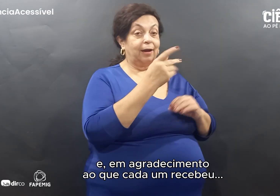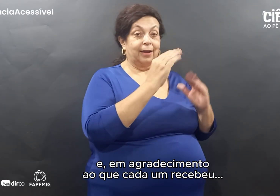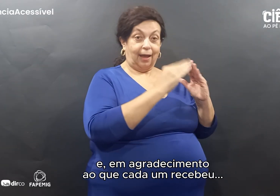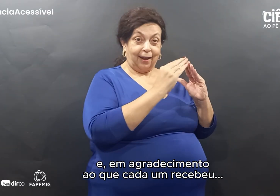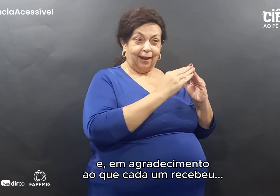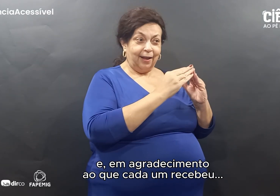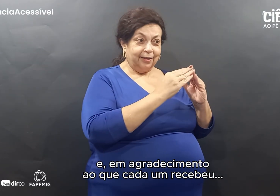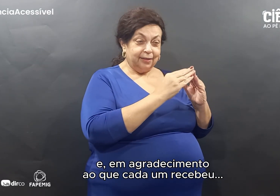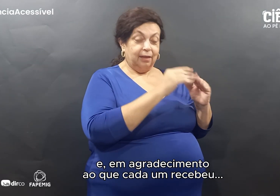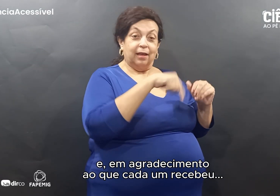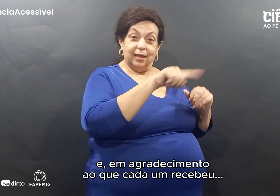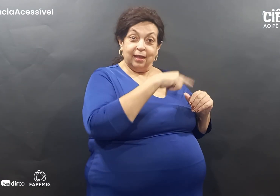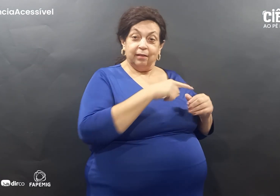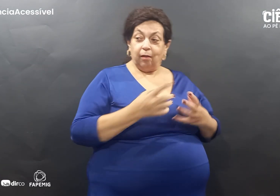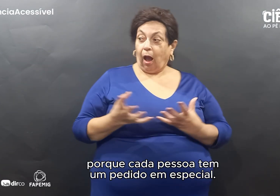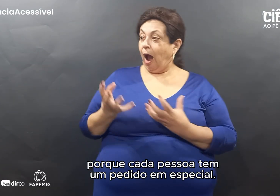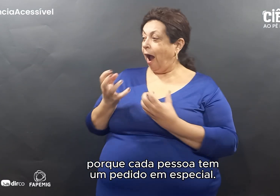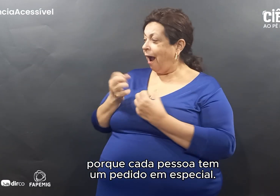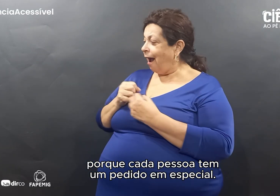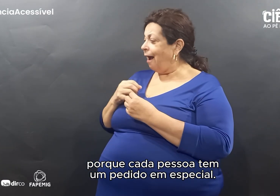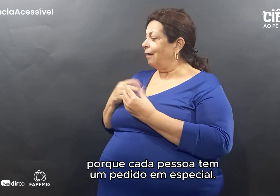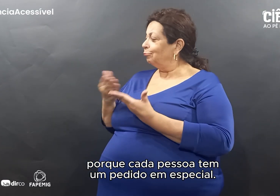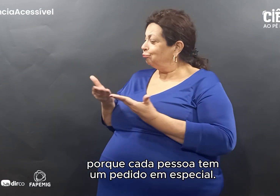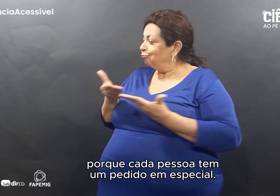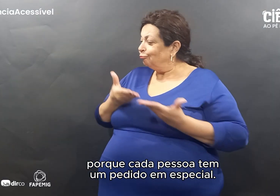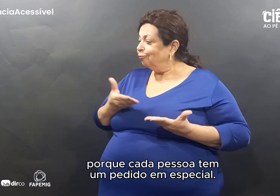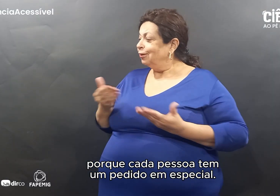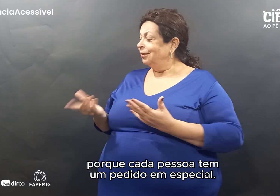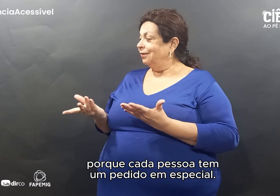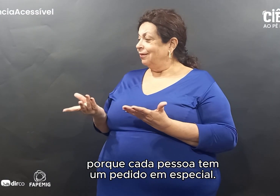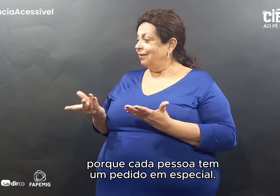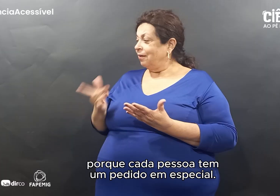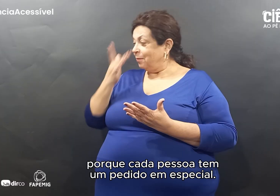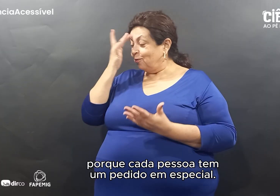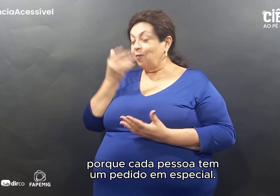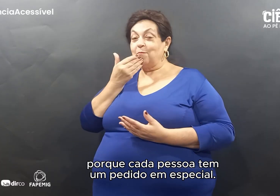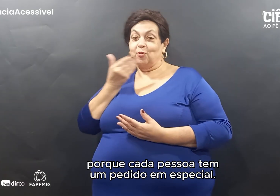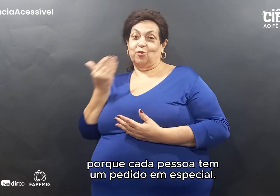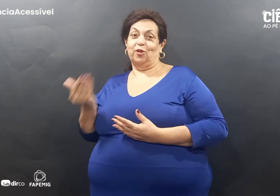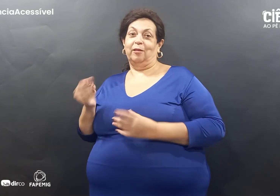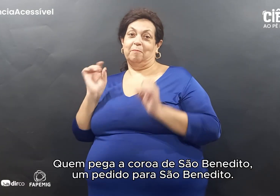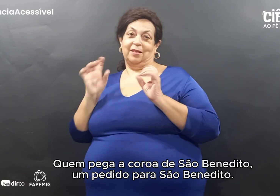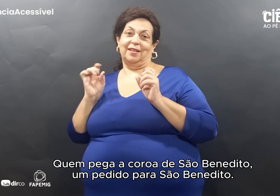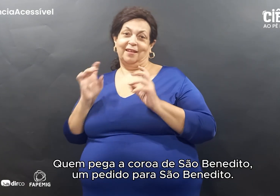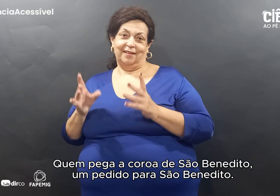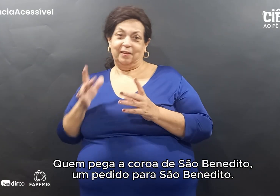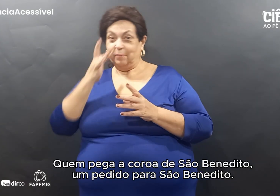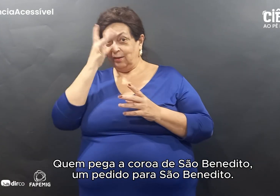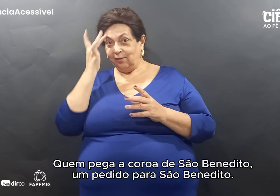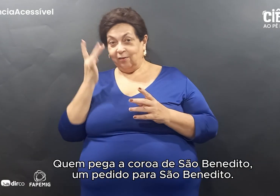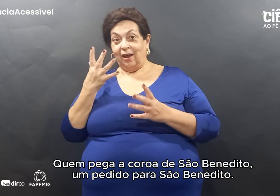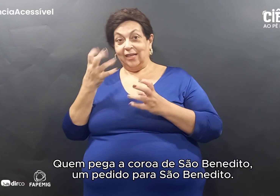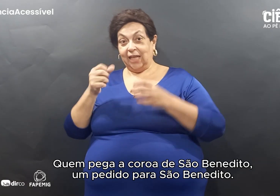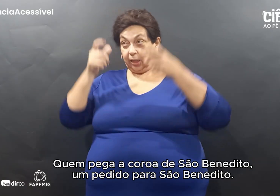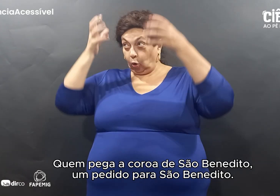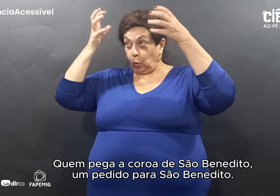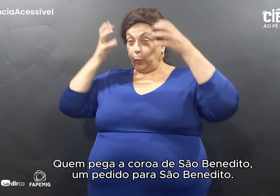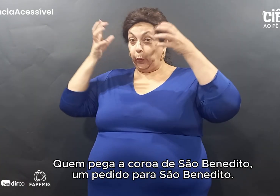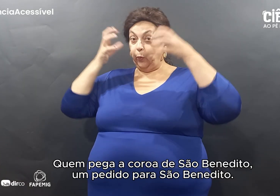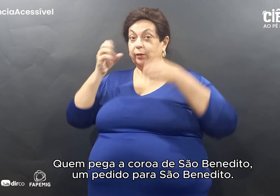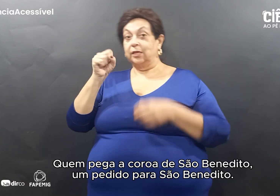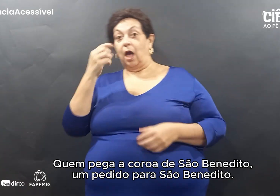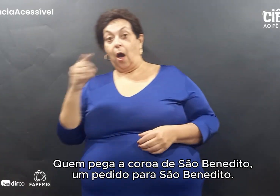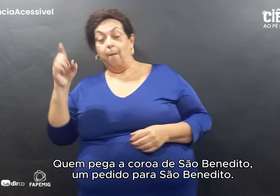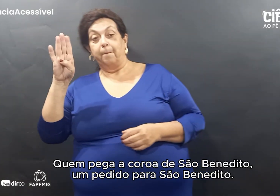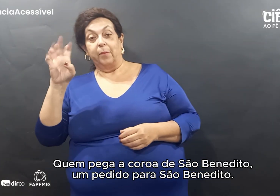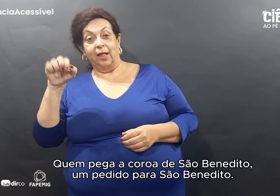que cada um recebeu, porque cada pessoa tem um pedido em especial. Quem pega a coroa de São